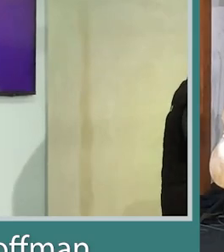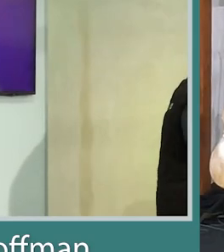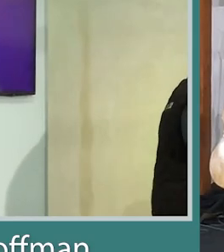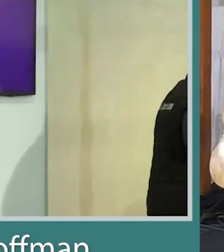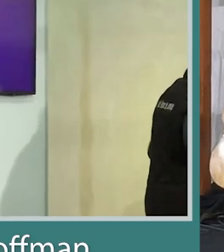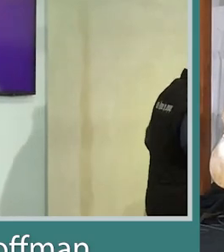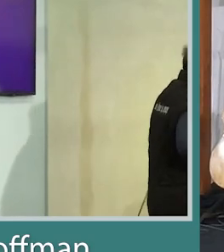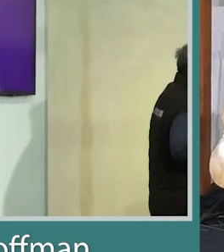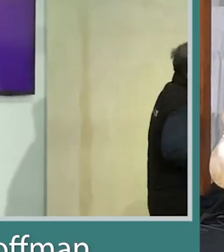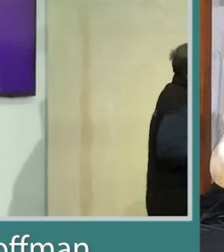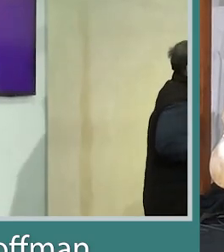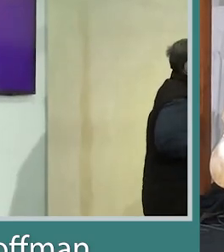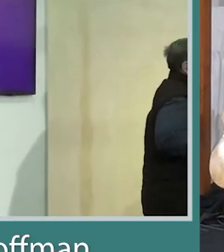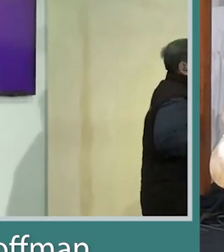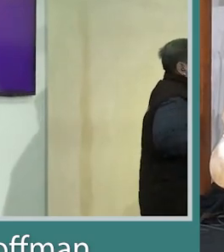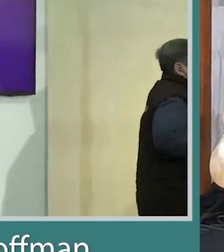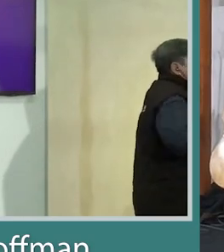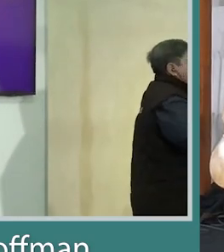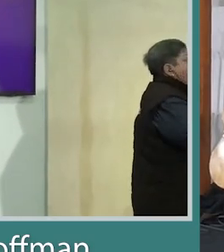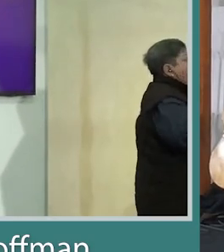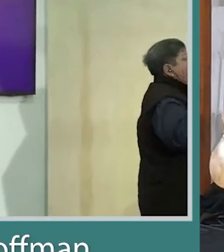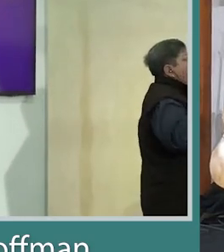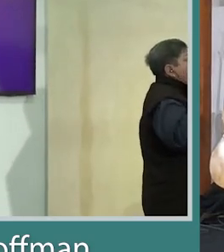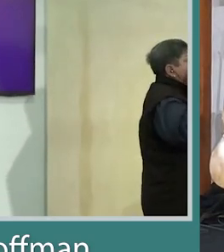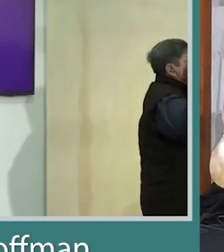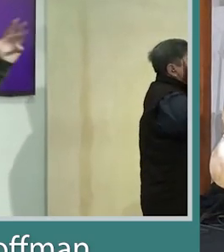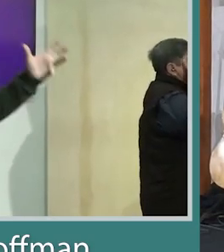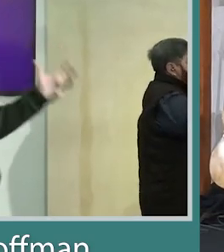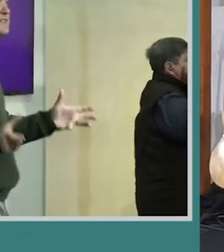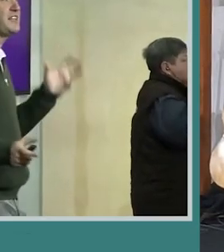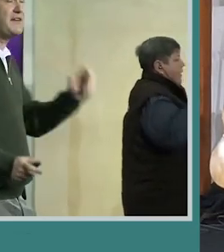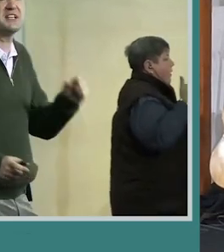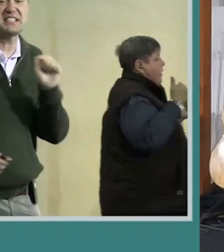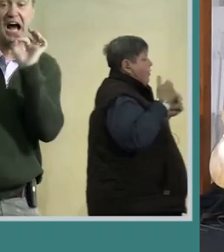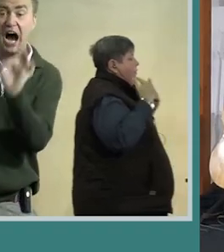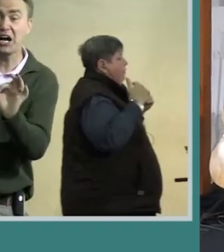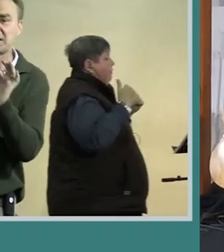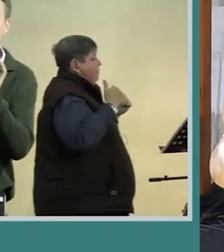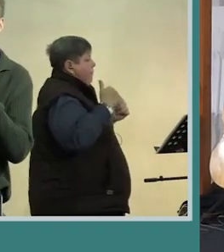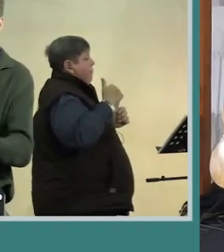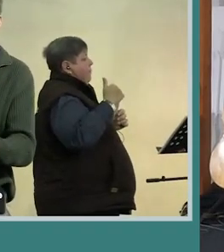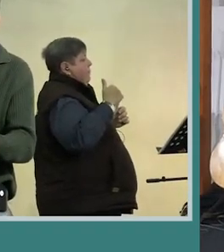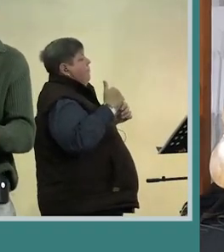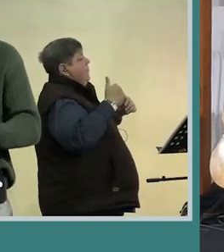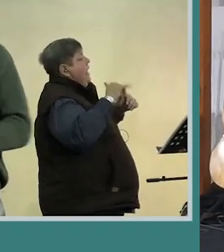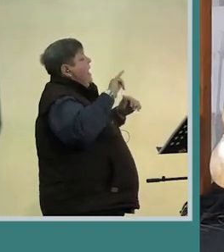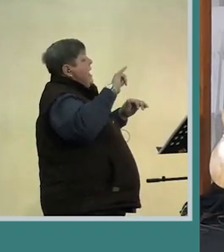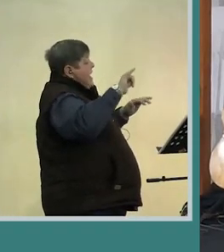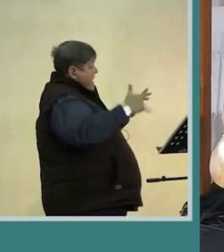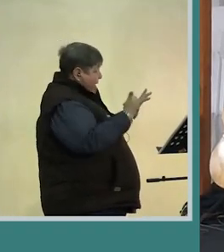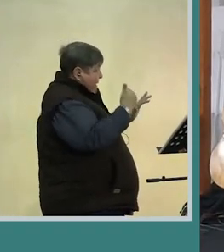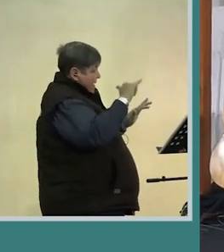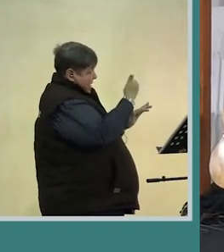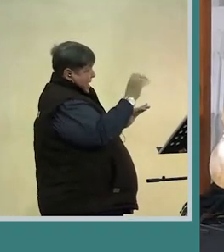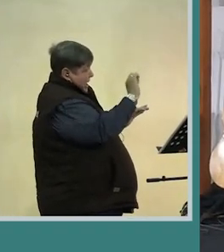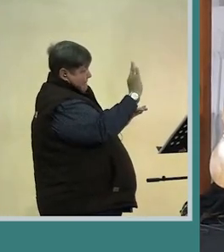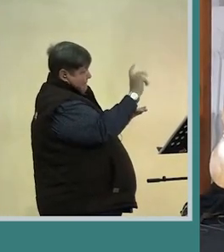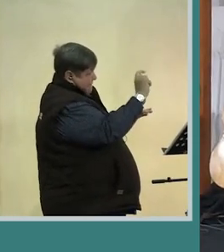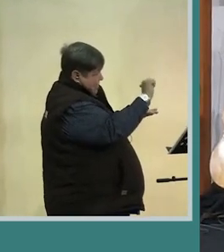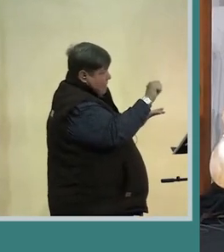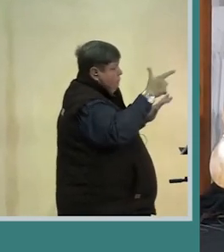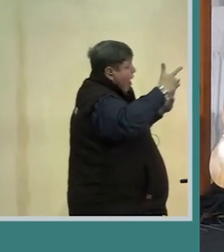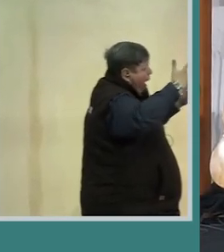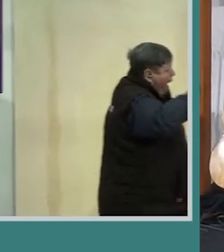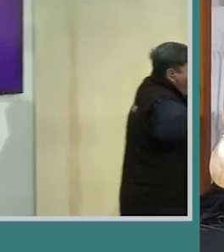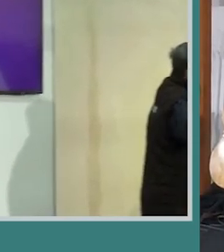So kom ons doen dit vannig een bykie herziening. Ons het last week begin, kijk nou, Jefta is die achtste richter. En as jy die boek, as jy die bybel vat in